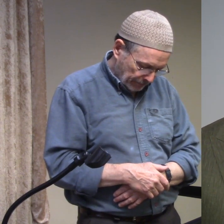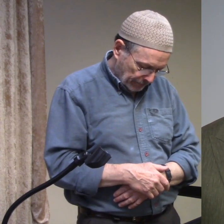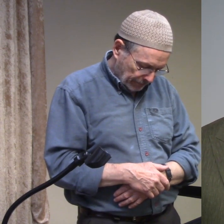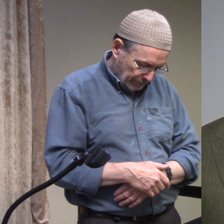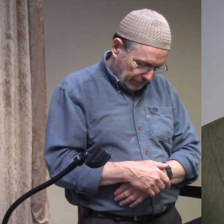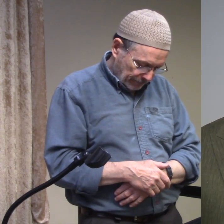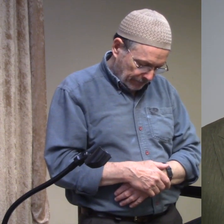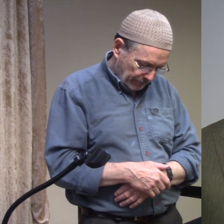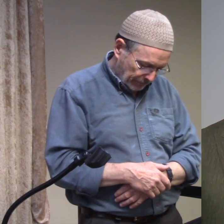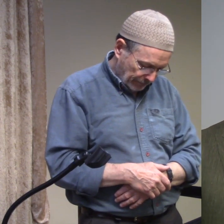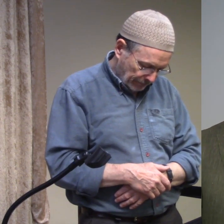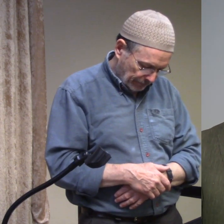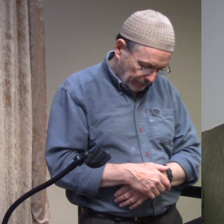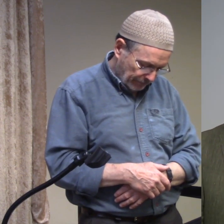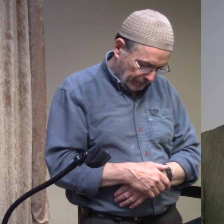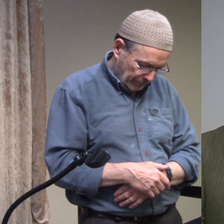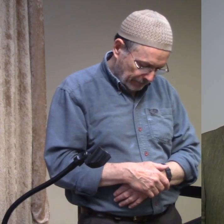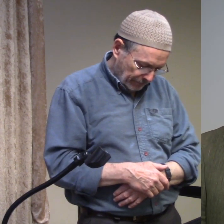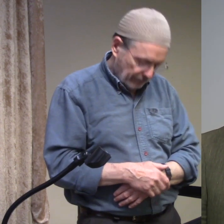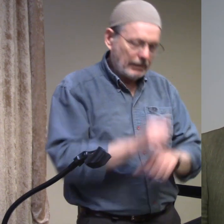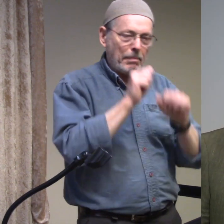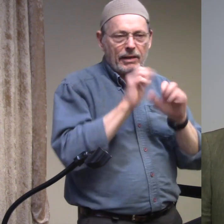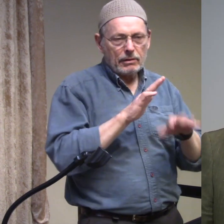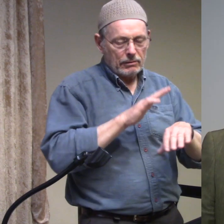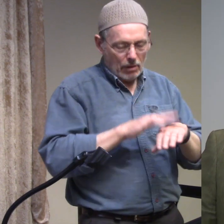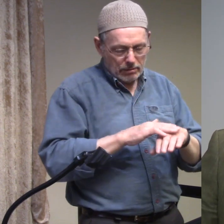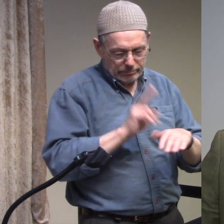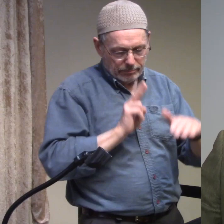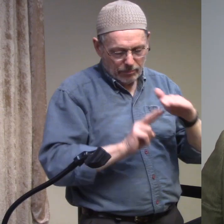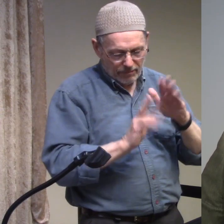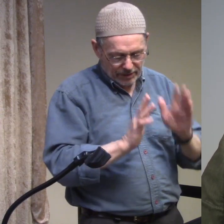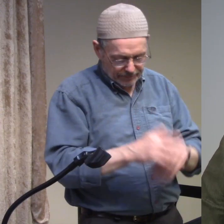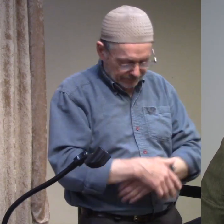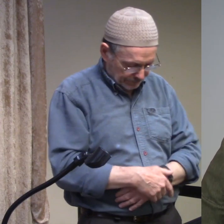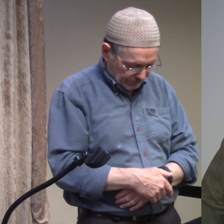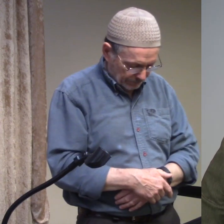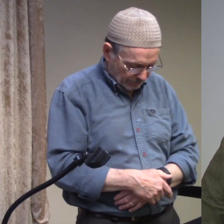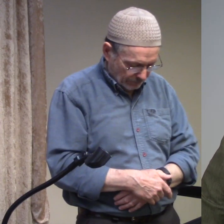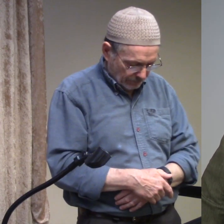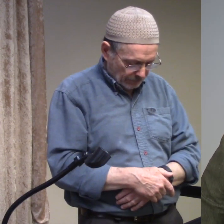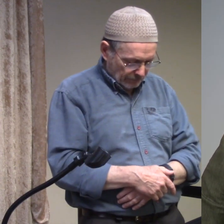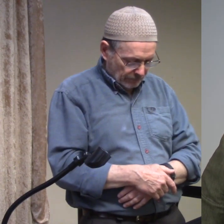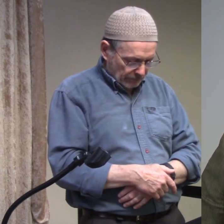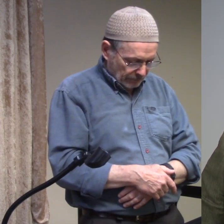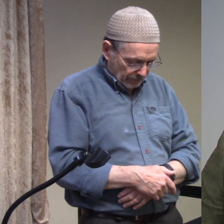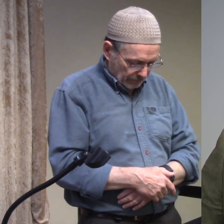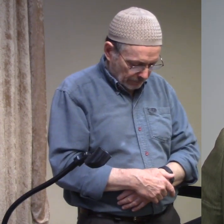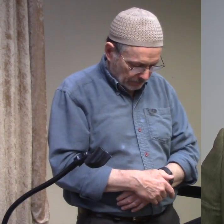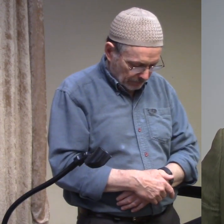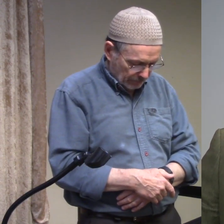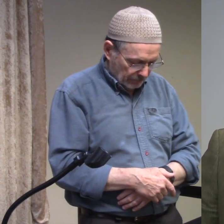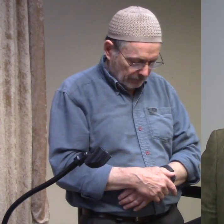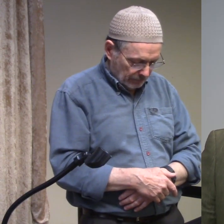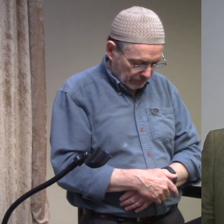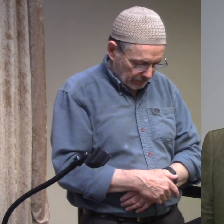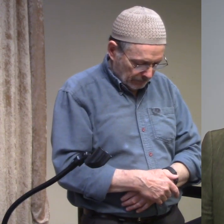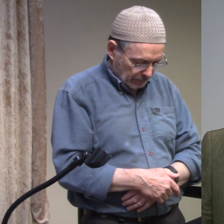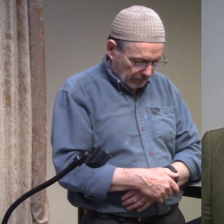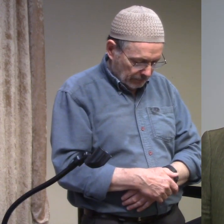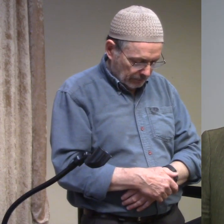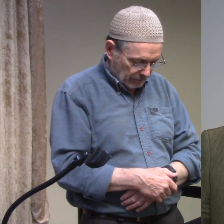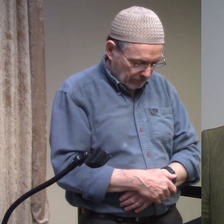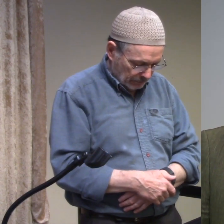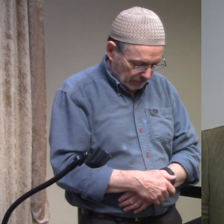تسليما اللهم صل على سيدنا محمد وعلى آل سيدنا محمد كما صليت على سيدنا إبراهيم وعلى آل سيدنا